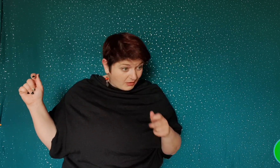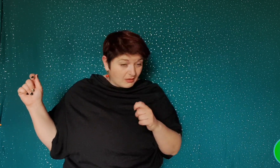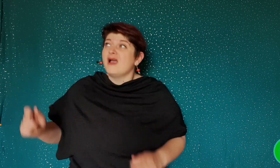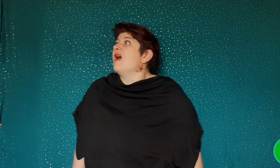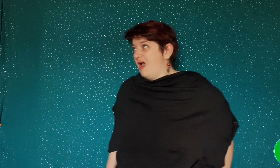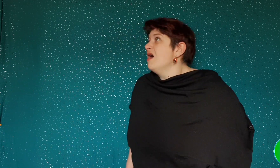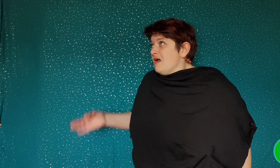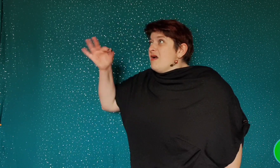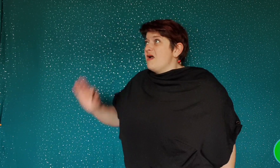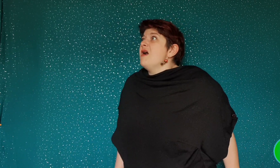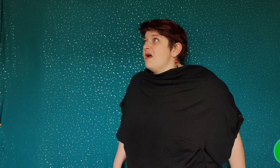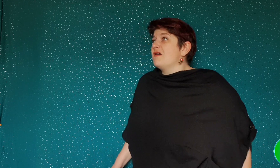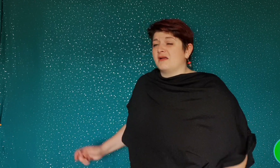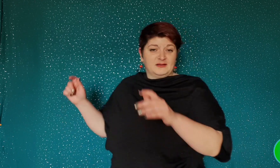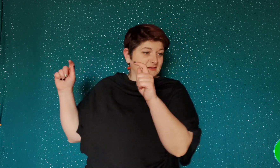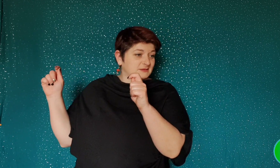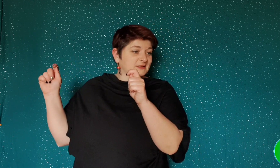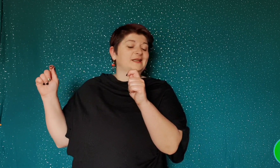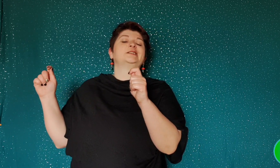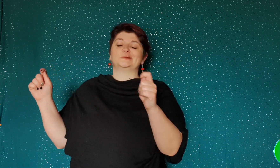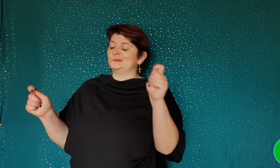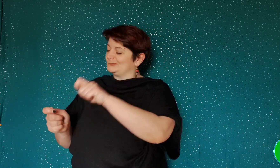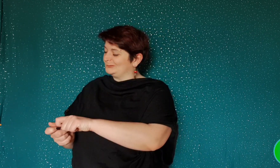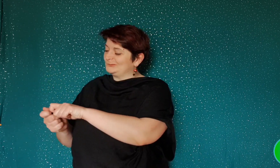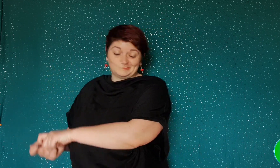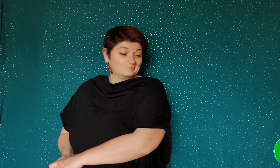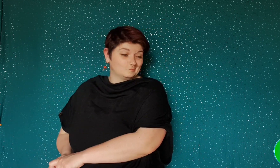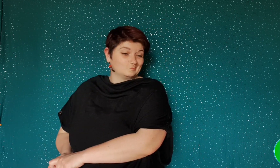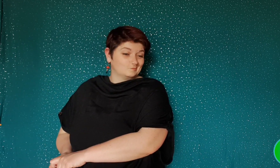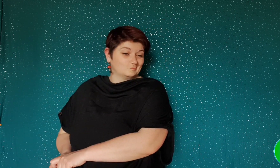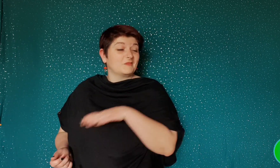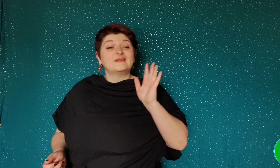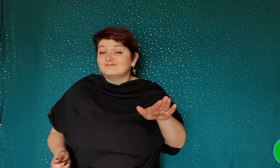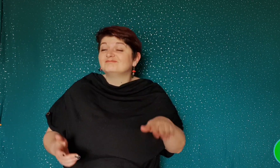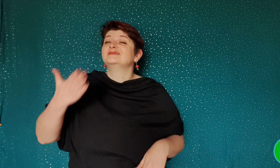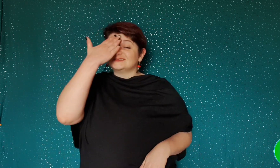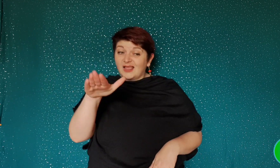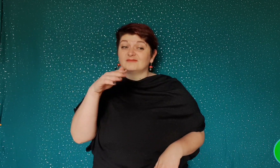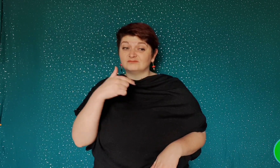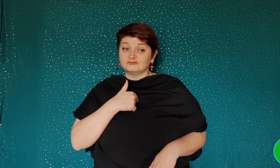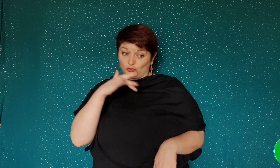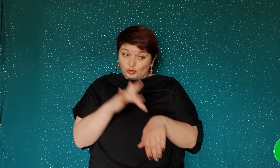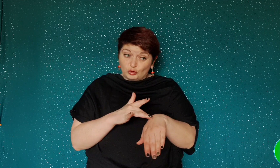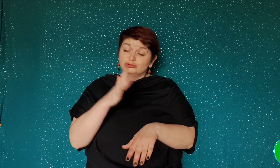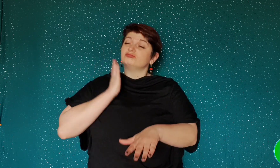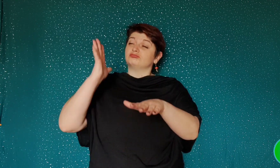Vraiment? Dit grand-père. Eh bien, il m'est arrivé la même chose autrefois.